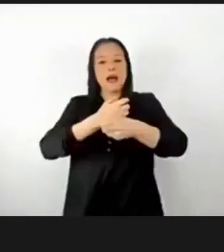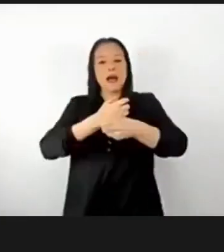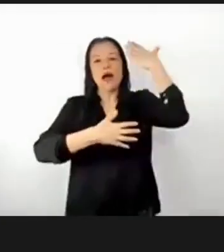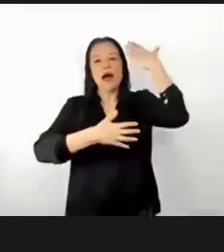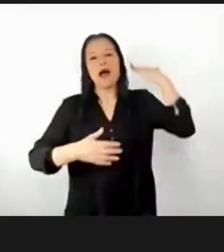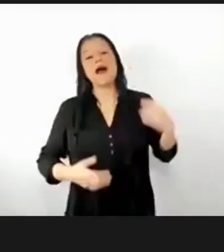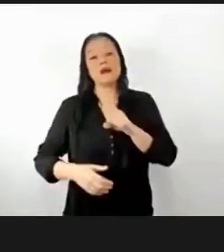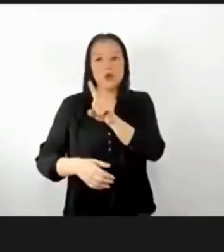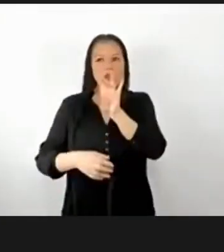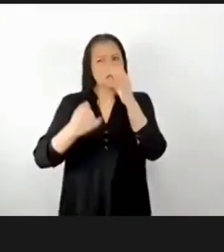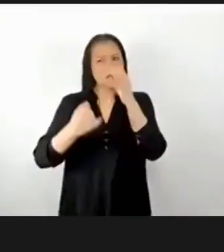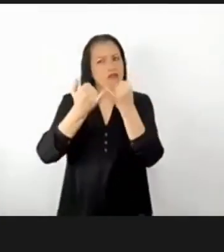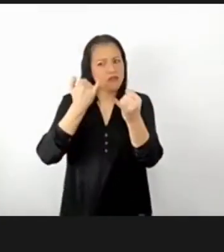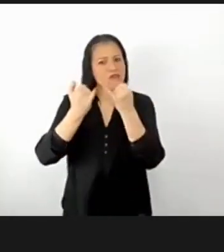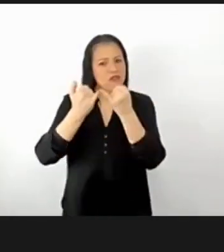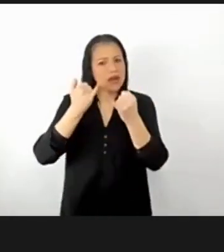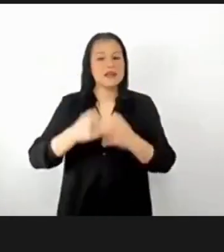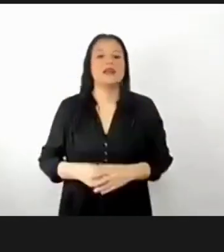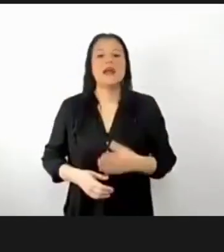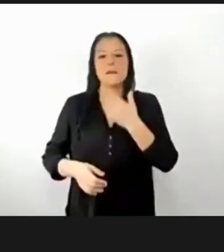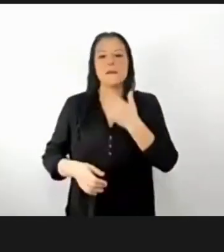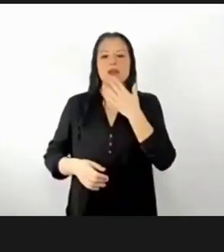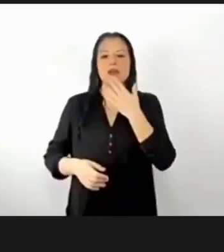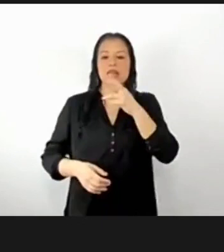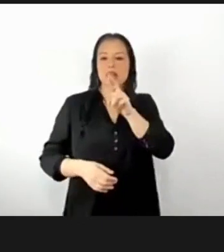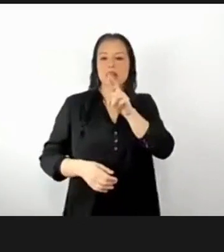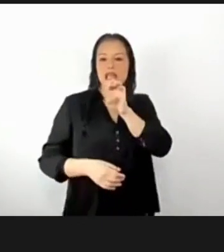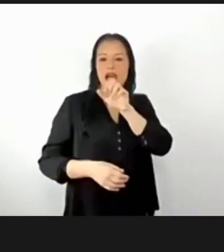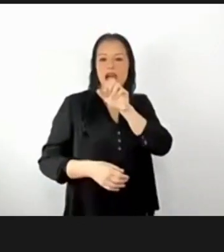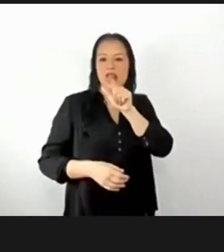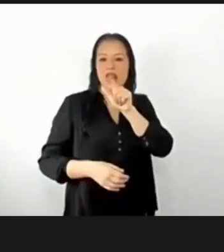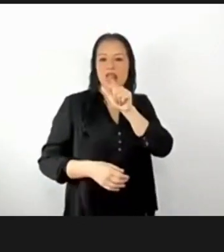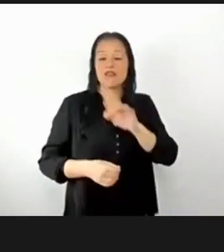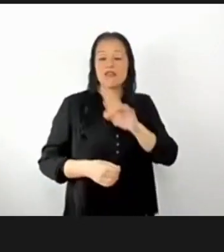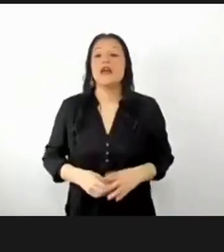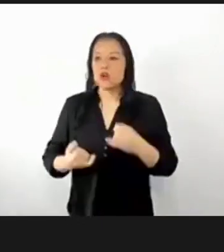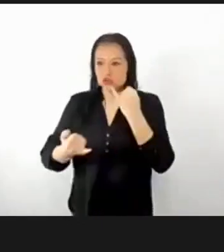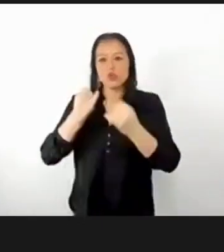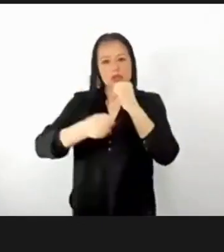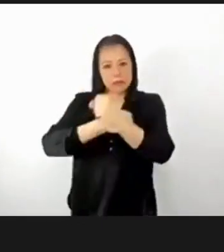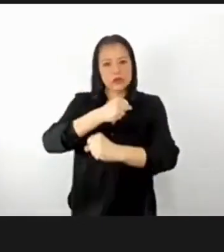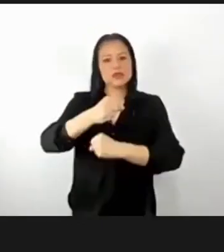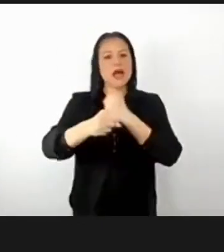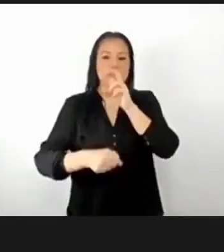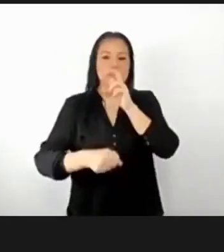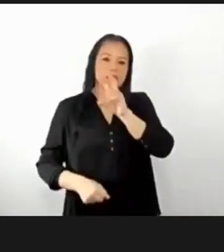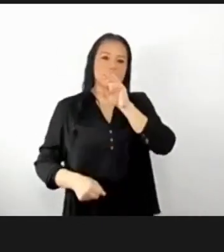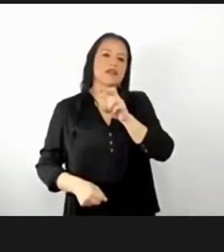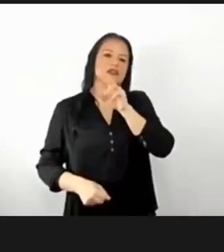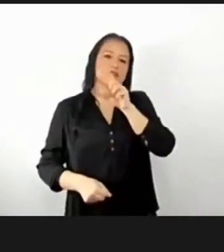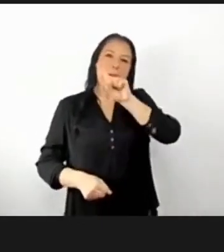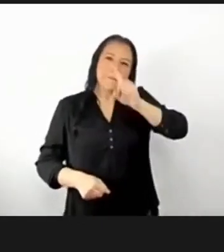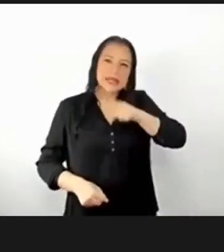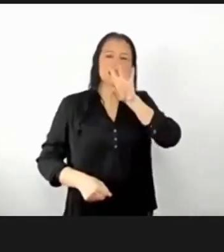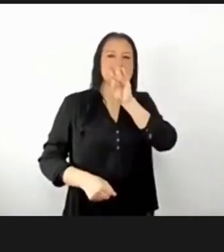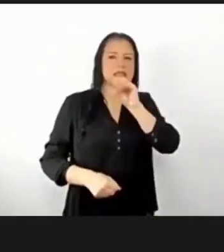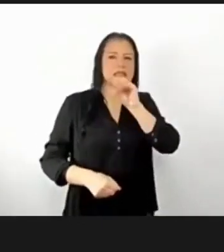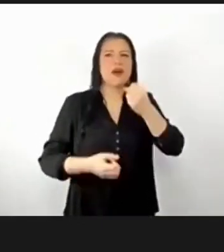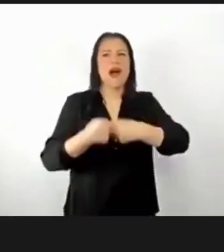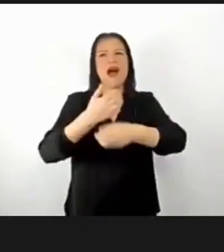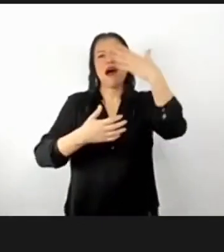el siglo XVIII, a fines del siglo XVIII. Corría los últimos años de los